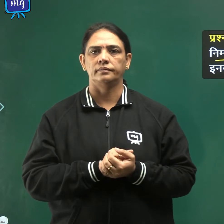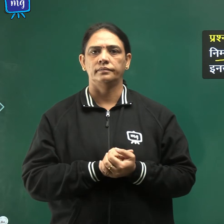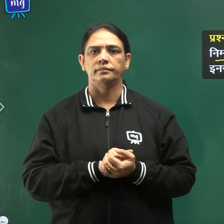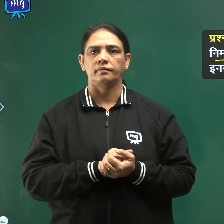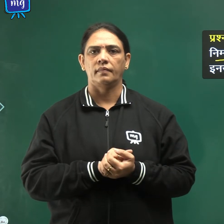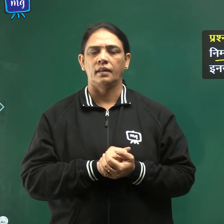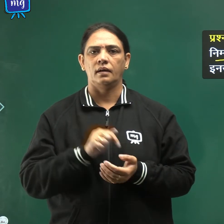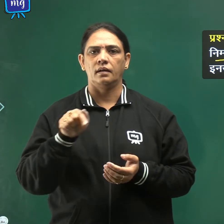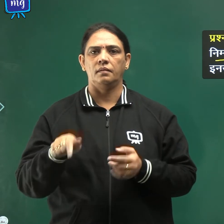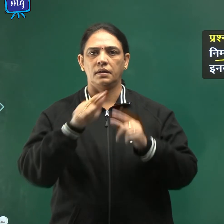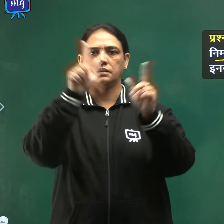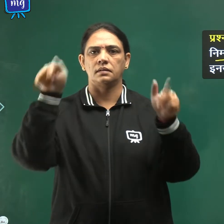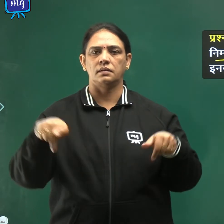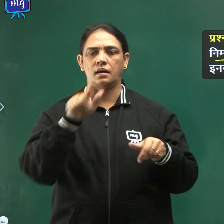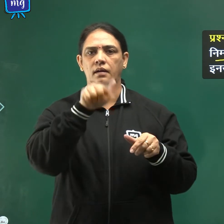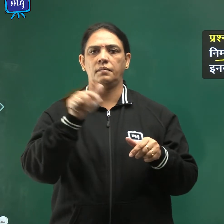निम्न सारणी में